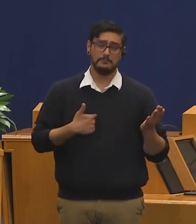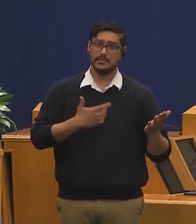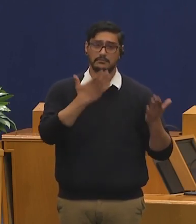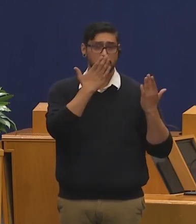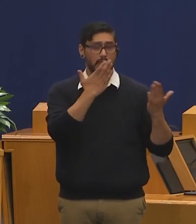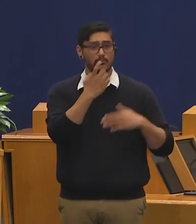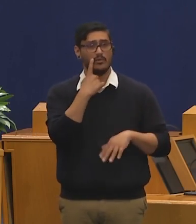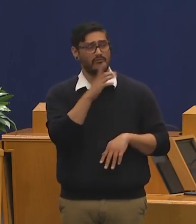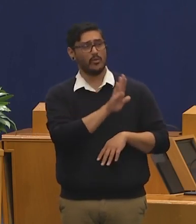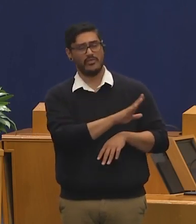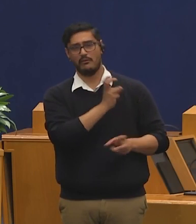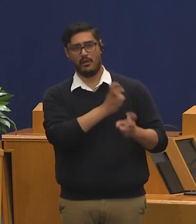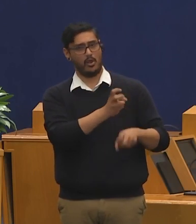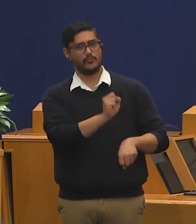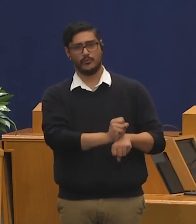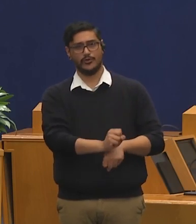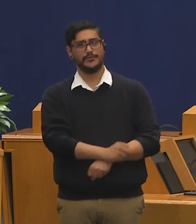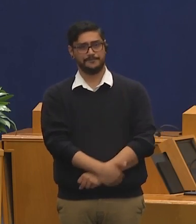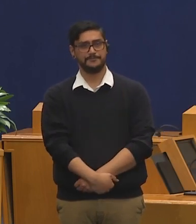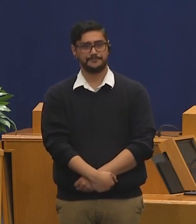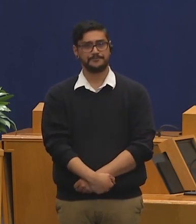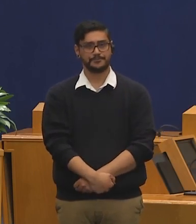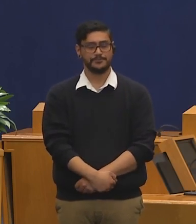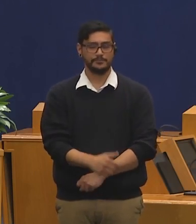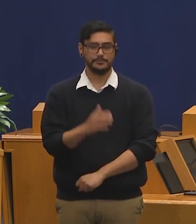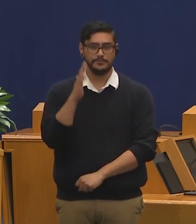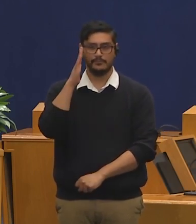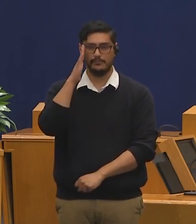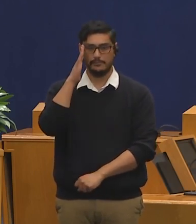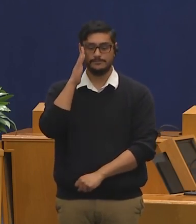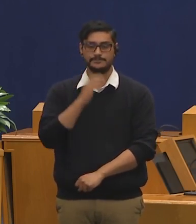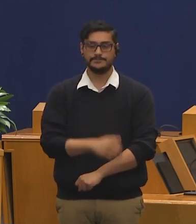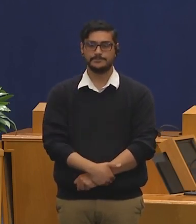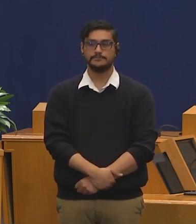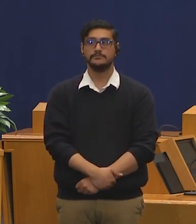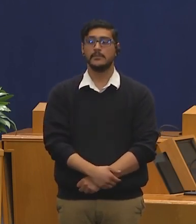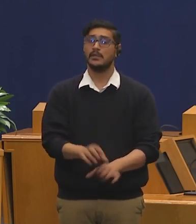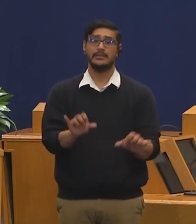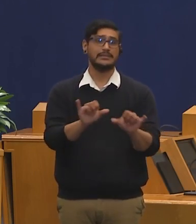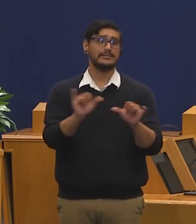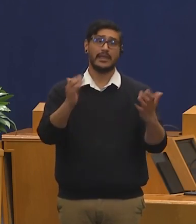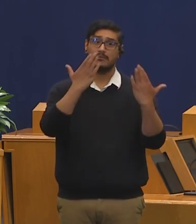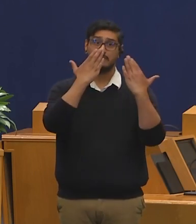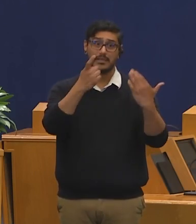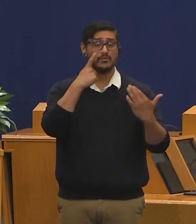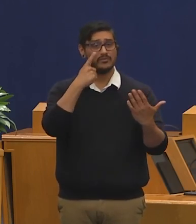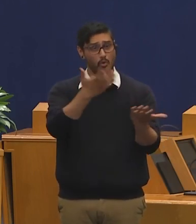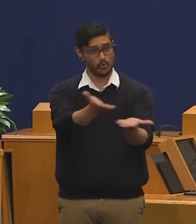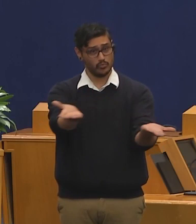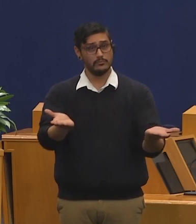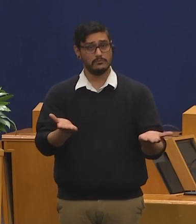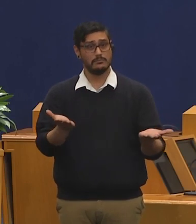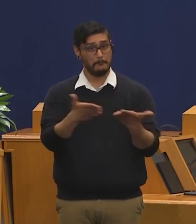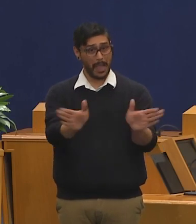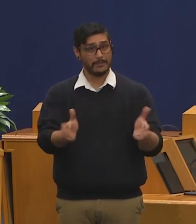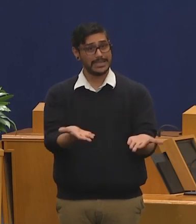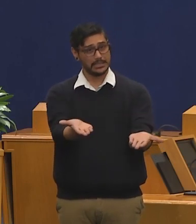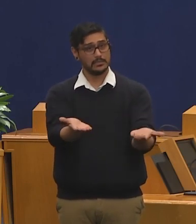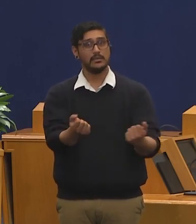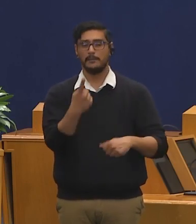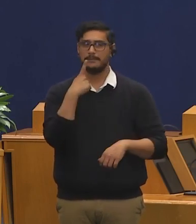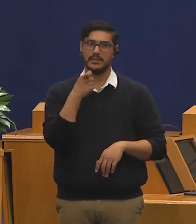los esfuerzos que están haciendo. Y ese mismo nivel de agradecimiento lo tengo que extender al público, porque están practicando todos